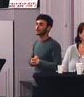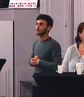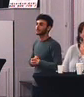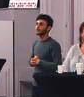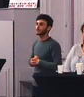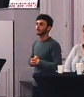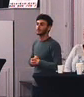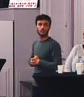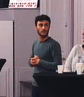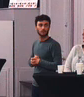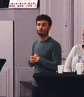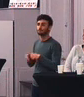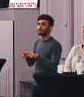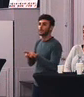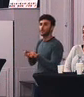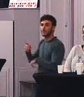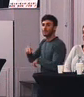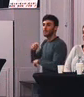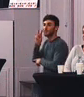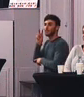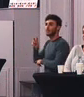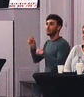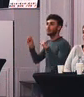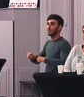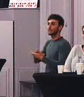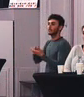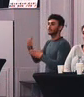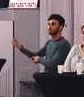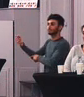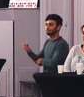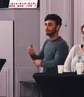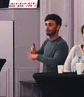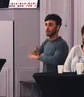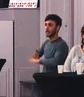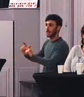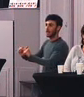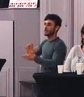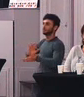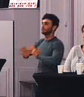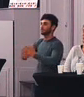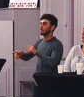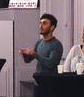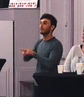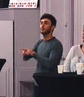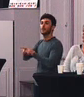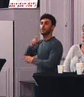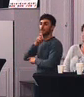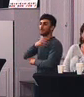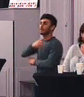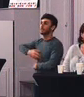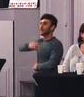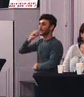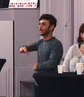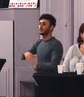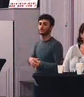nous bénéficions comme vous le constatez d'une transcription LSF comme ça a été le cas également pour le propos de Madame la Maire voilà on va